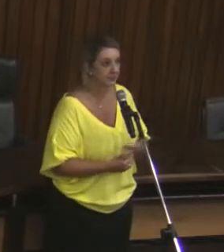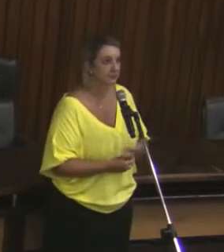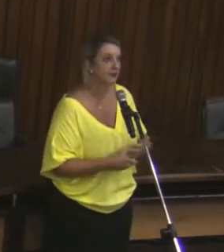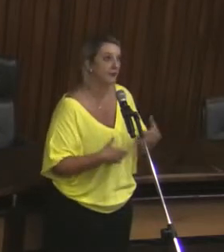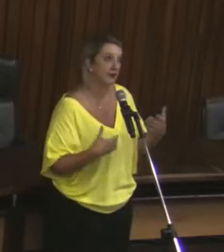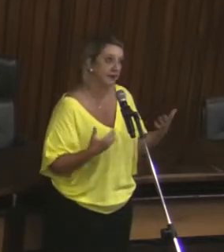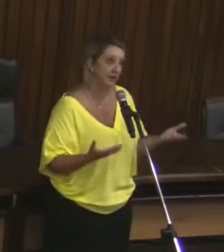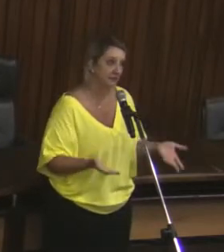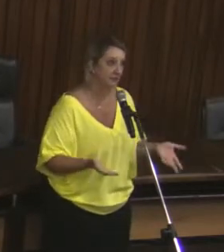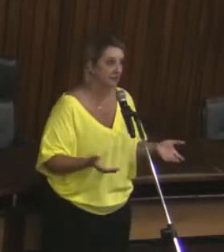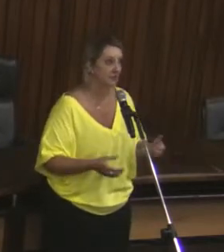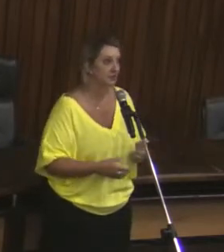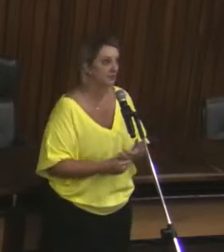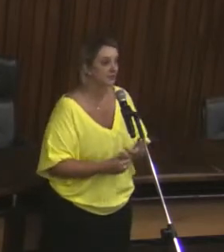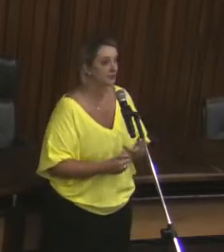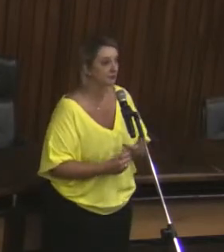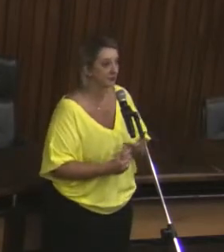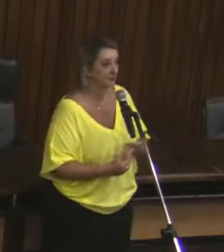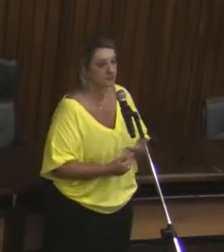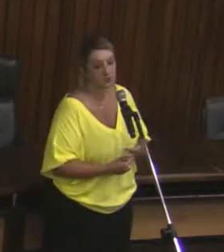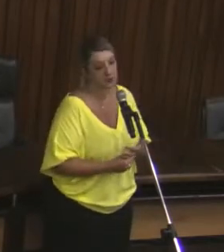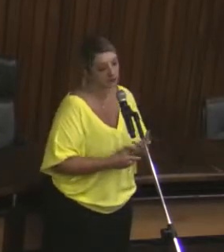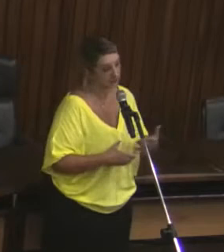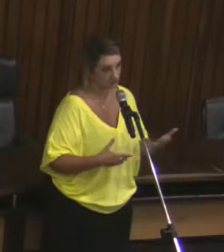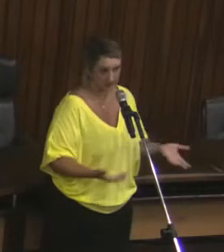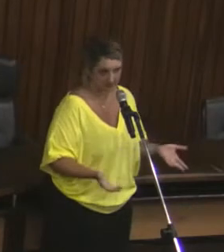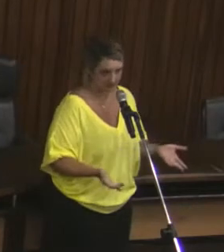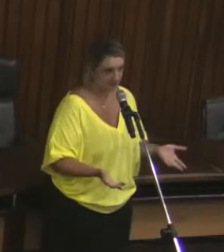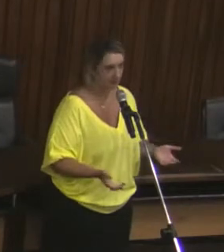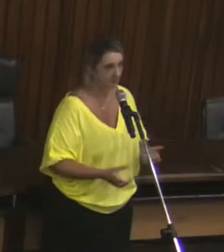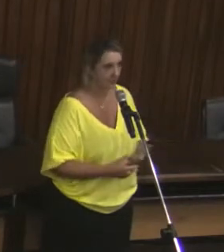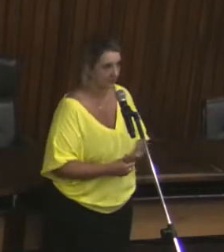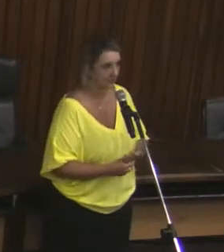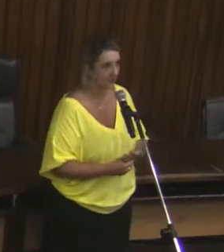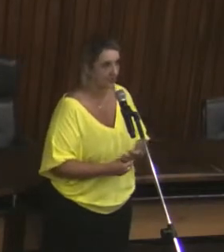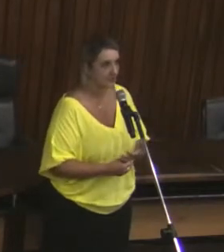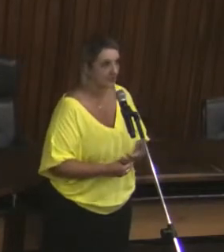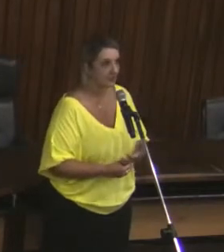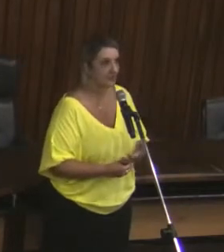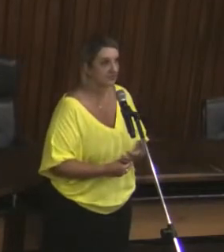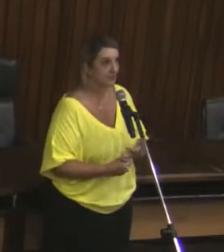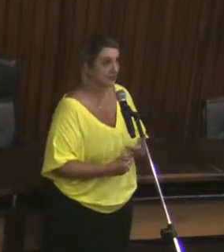usam aparelhos auditivos ou implante, ou nenhum deles também. São expertos em